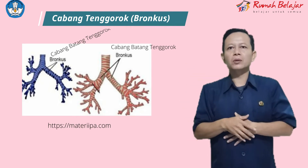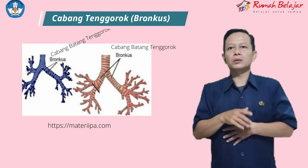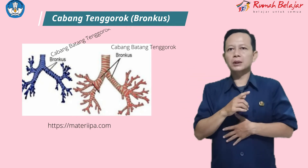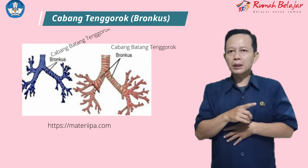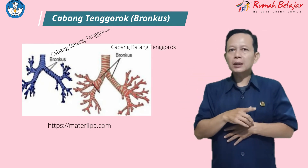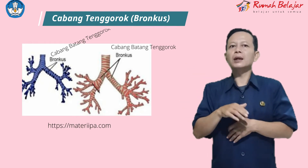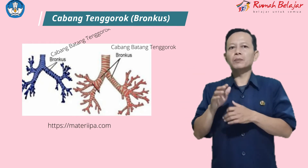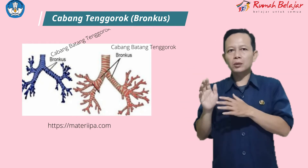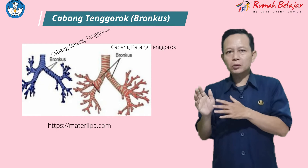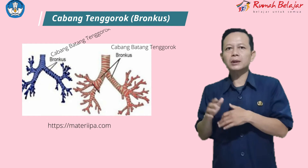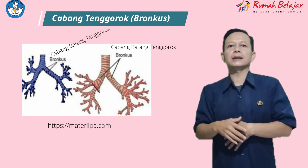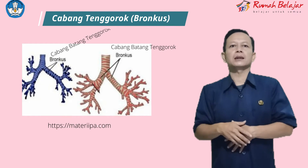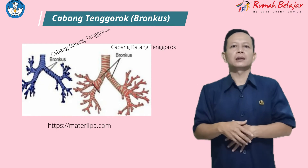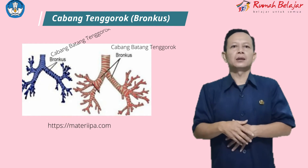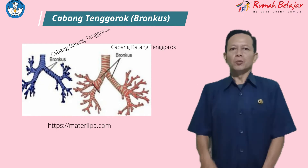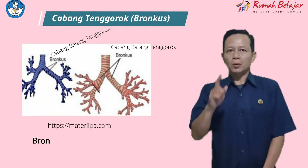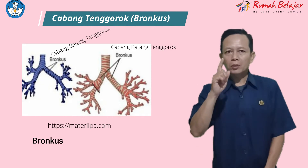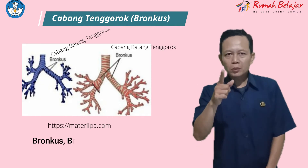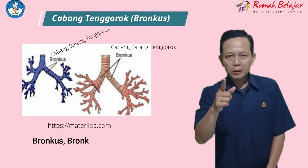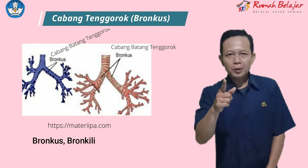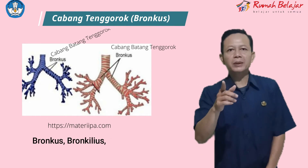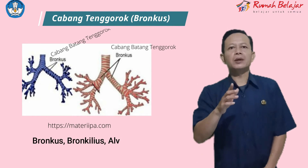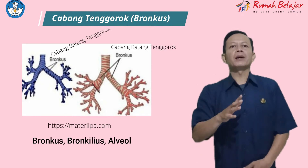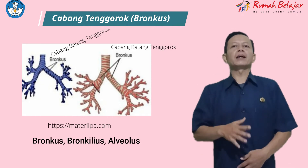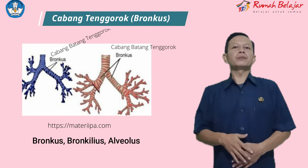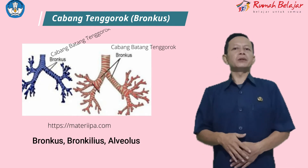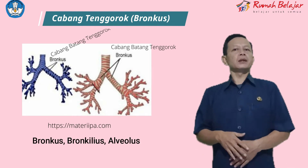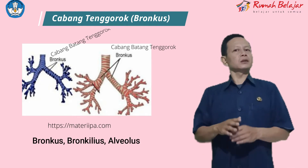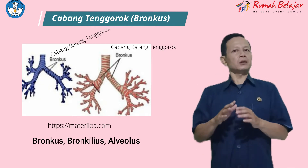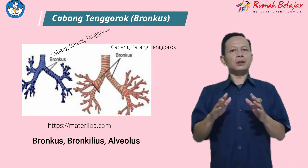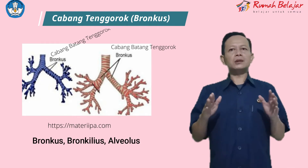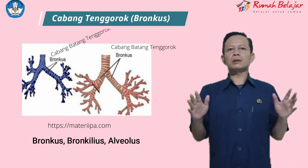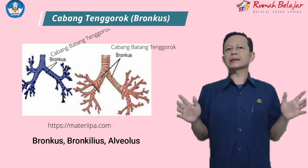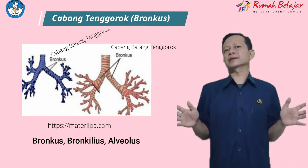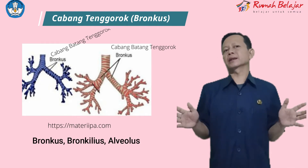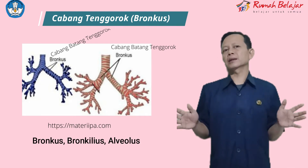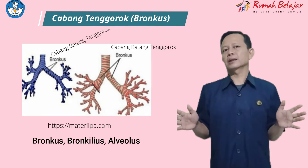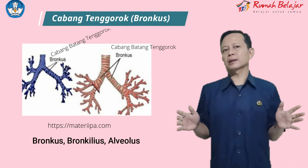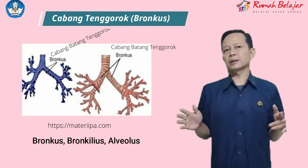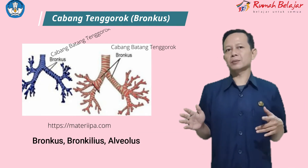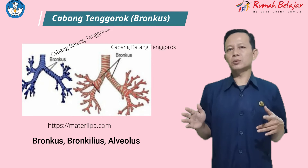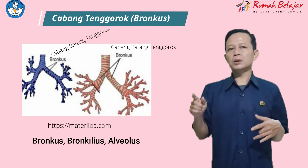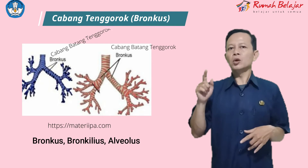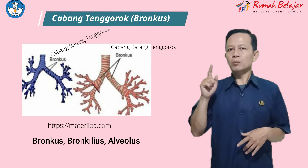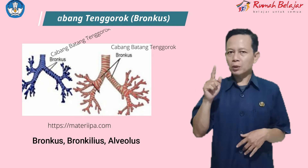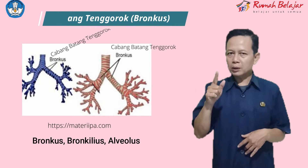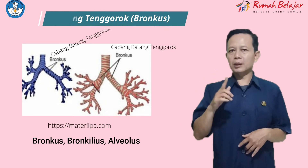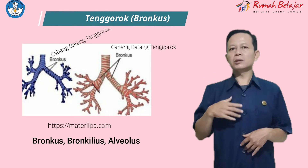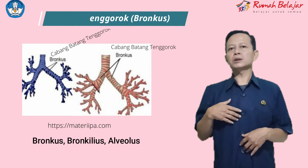adalah bronkus kiri dan bronkus kanan. Bronkus bercabang lagi menjadi saluran-saluran kecil yang